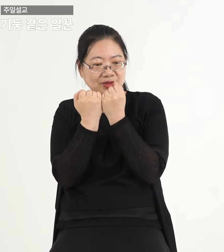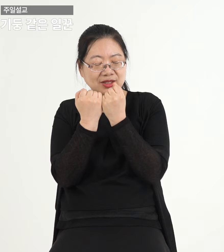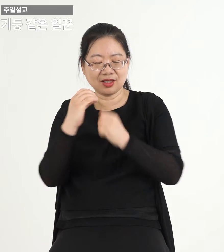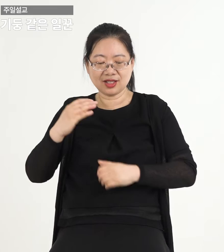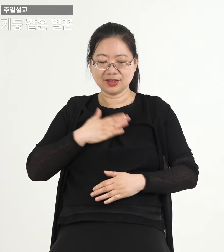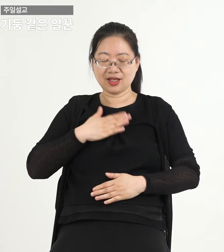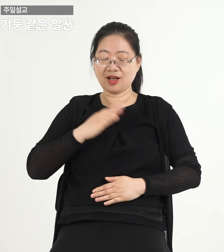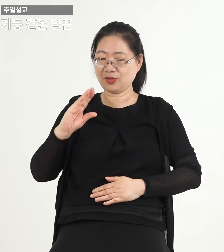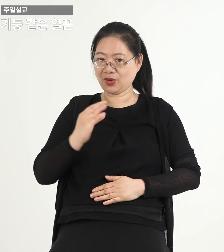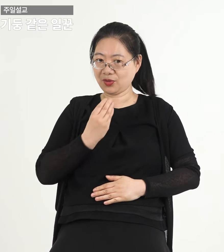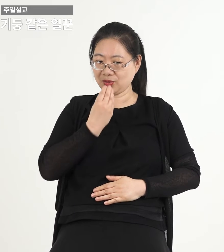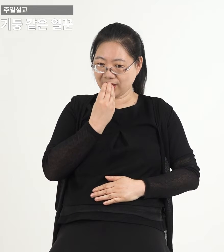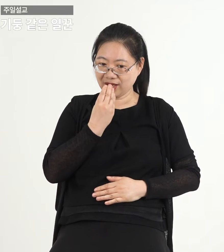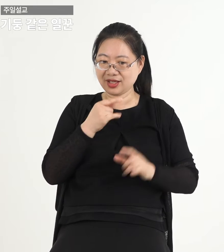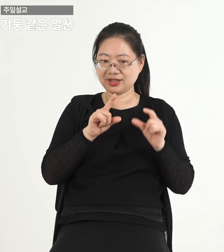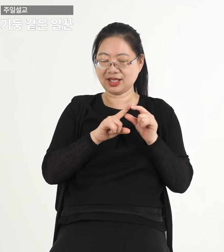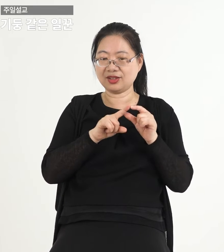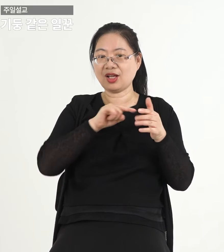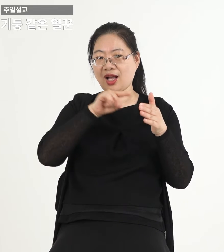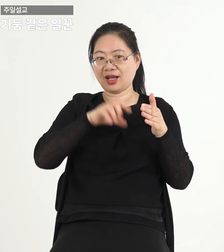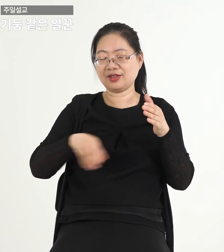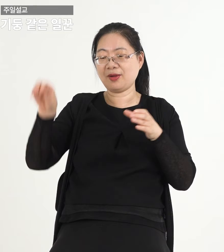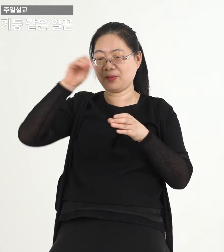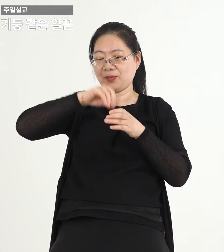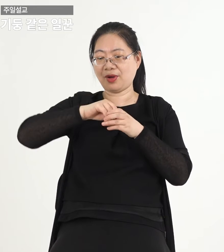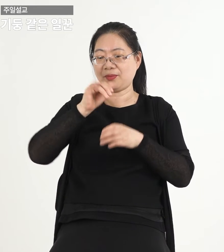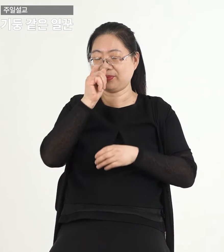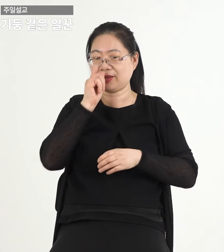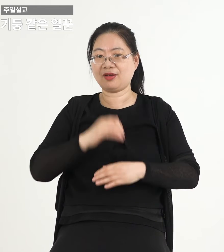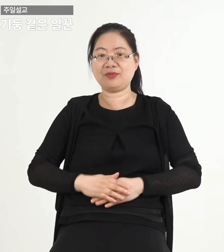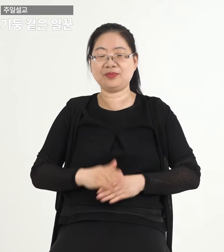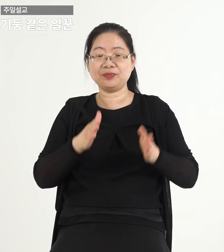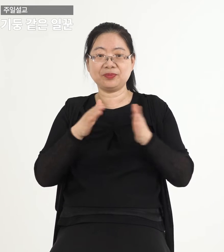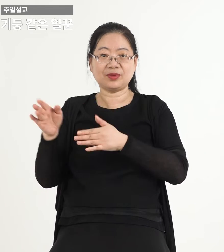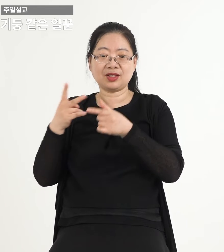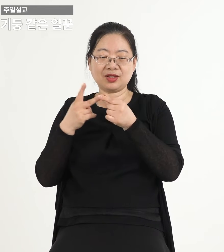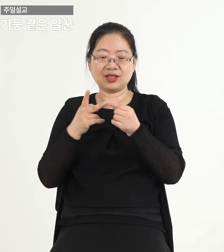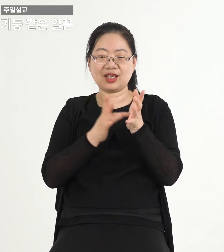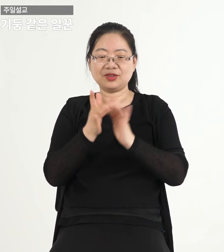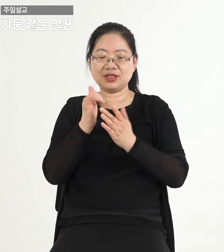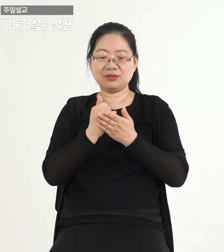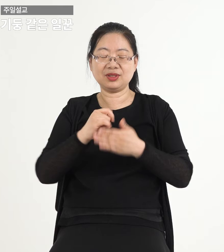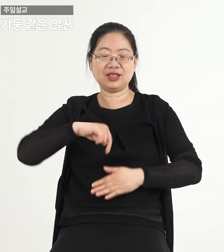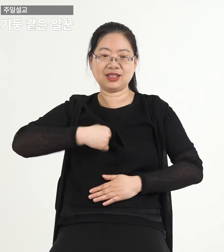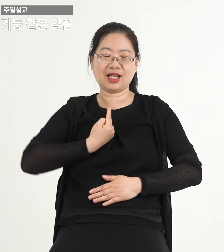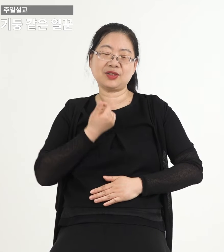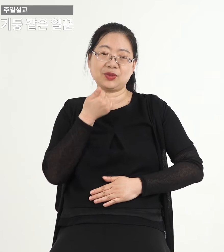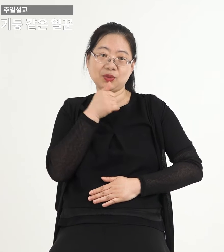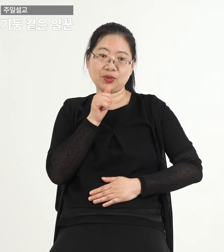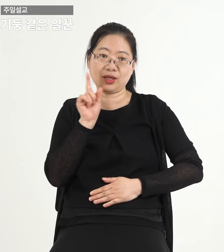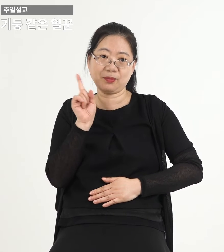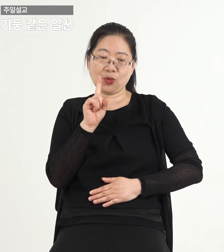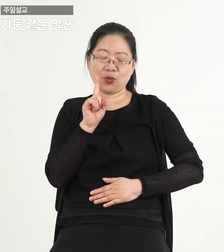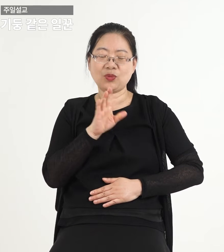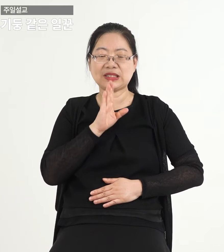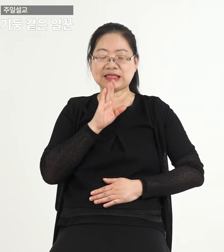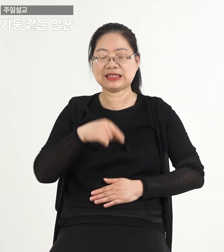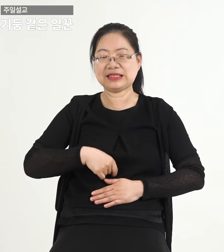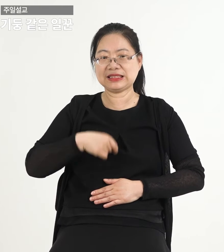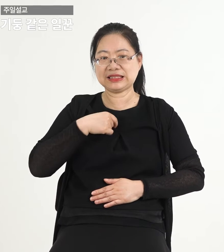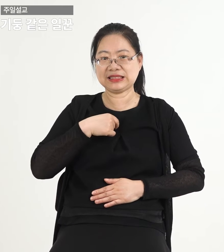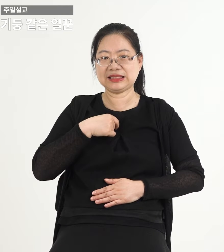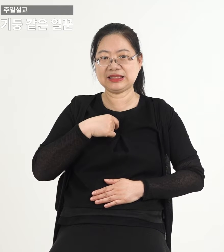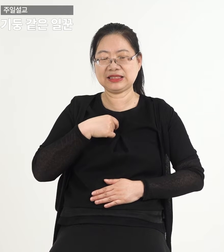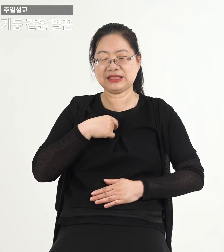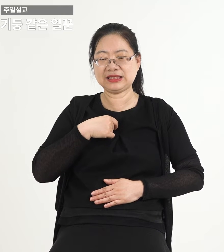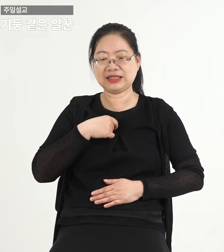표현 속에 담아져 있는 겁니다. 두 번째 자기소개가 뭐예요? 두 번째 진실. 자, 돌발